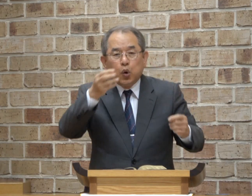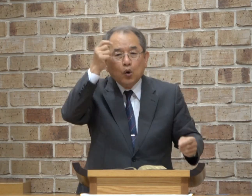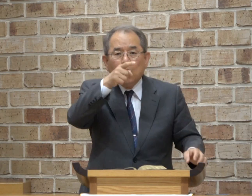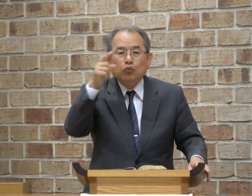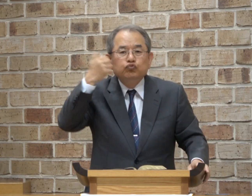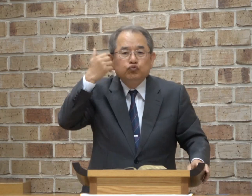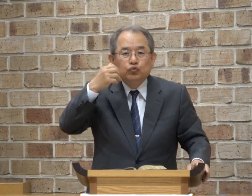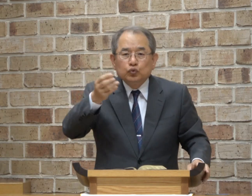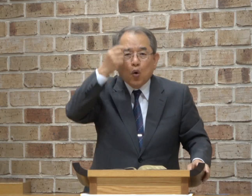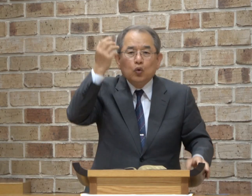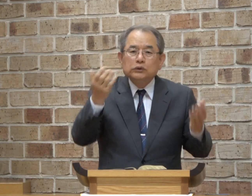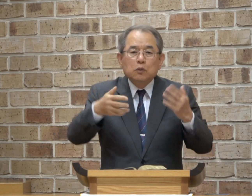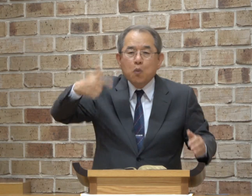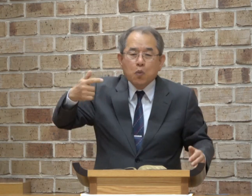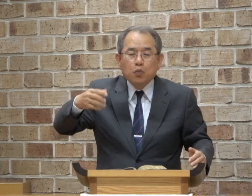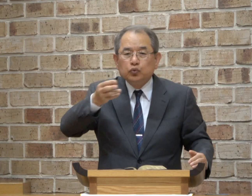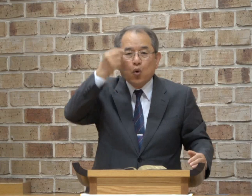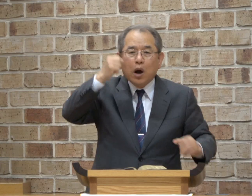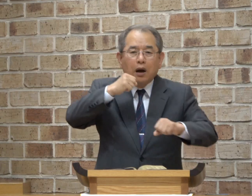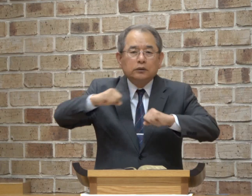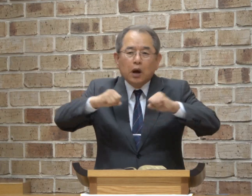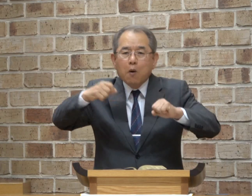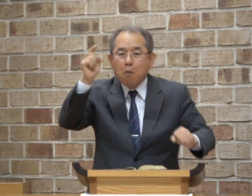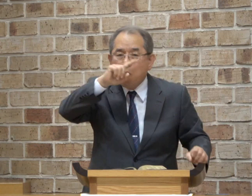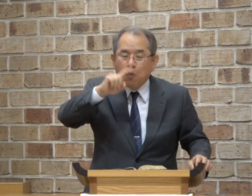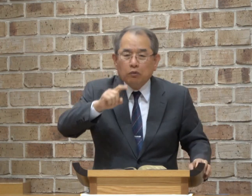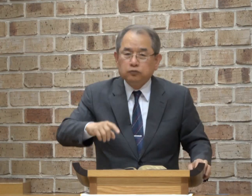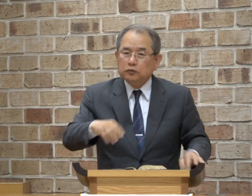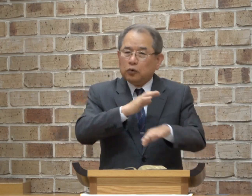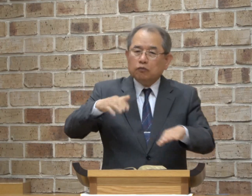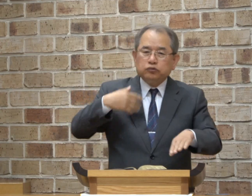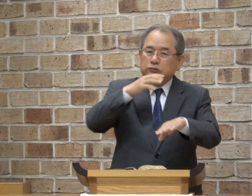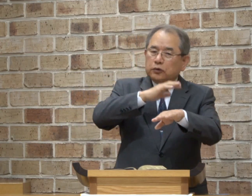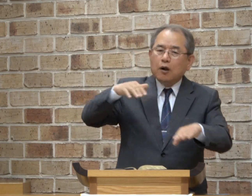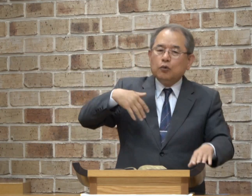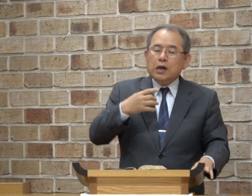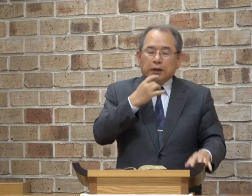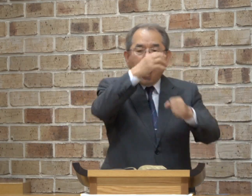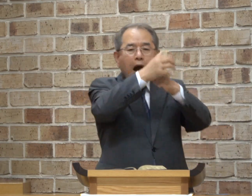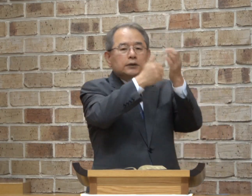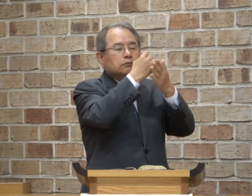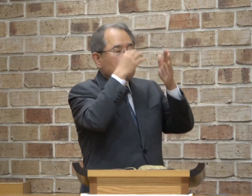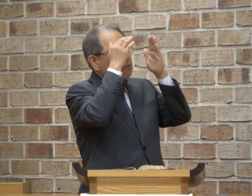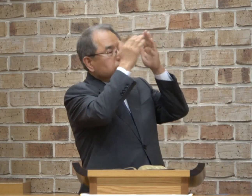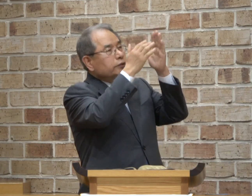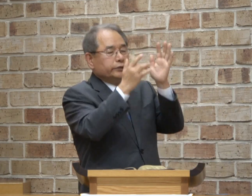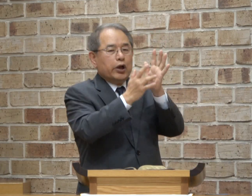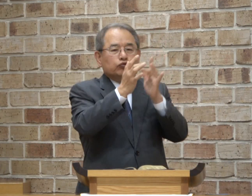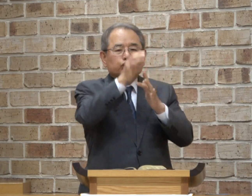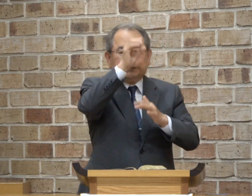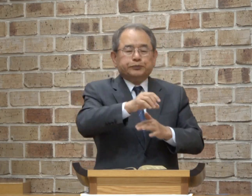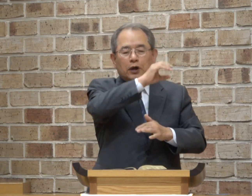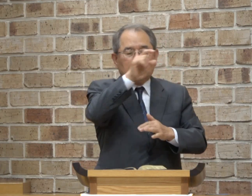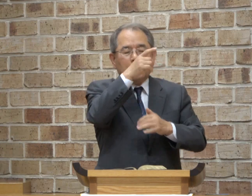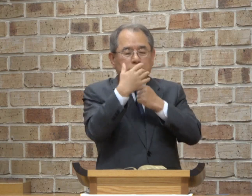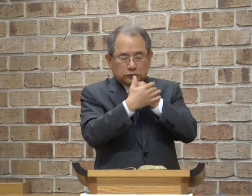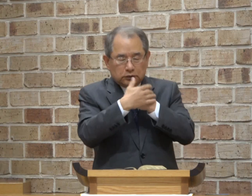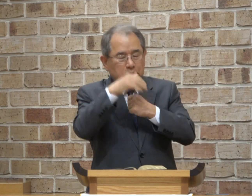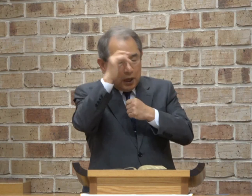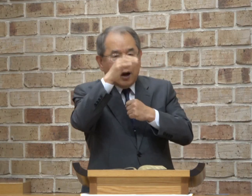사람이 있는 것과 같습니다. 성령이 하시는 일은 무엇입니까? 일에 대해서 모릅니다.